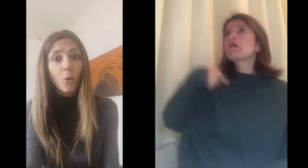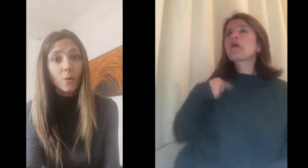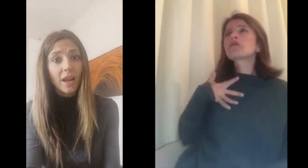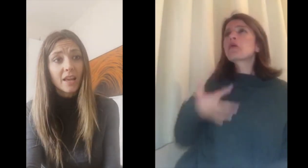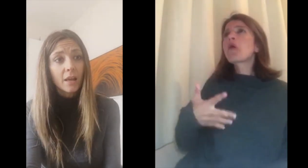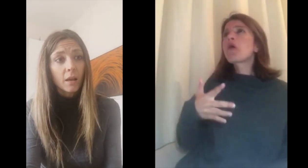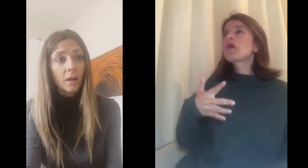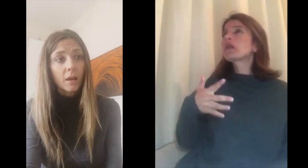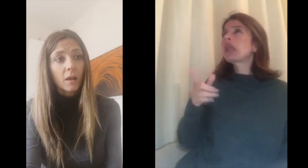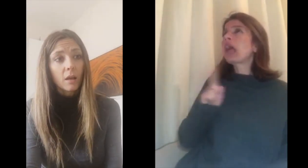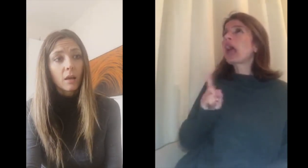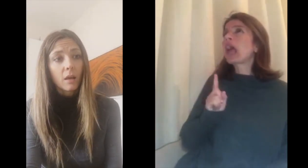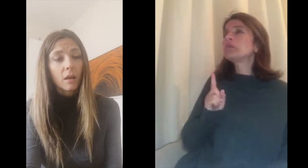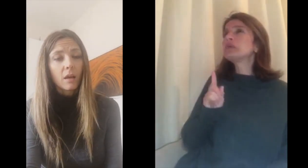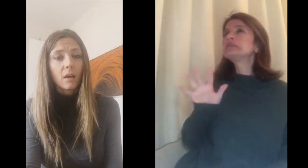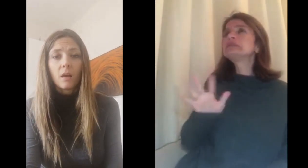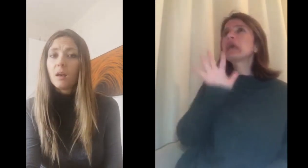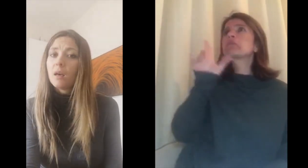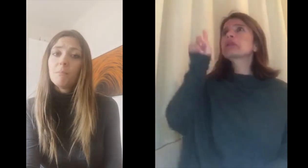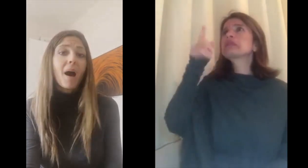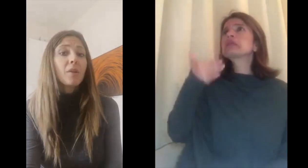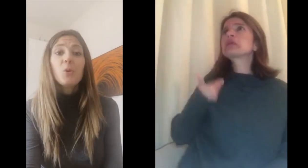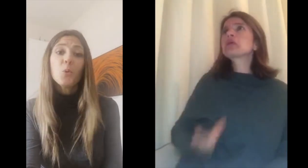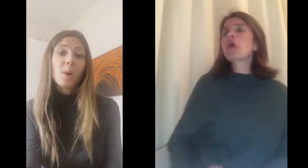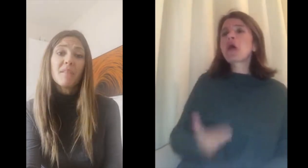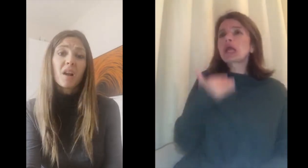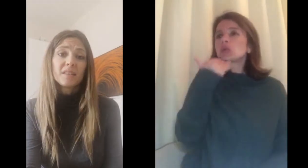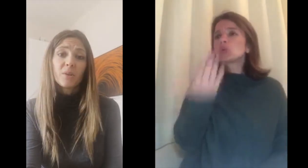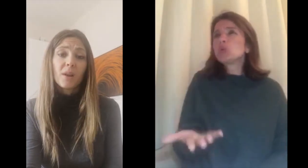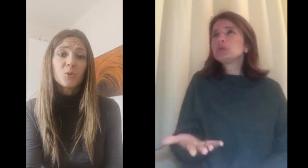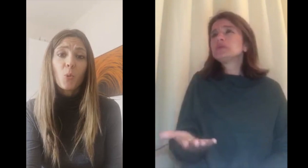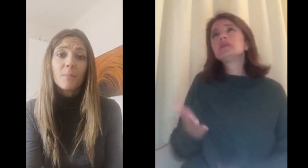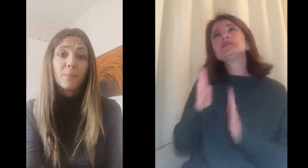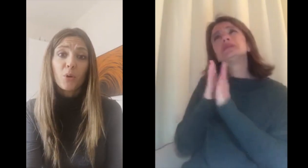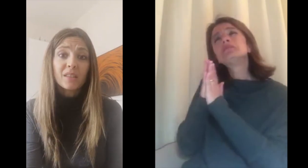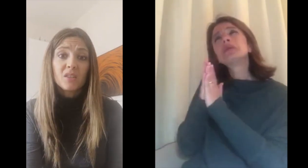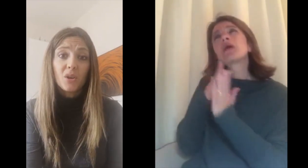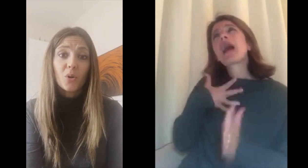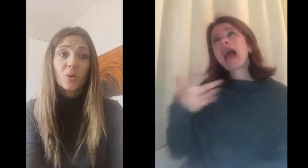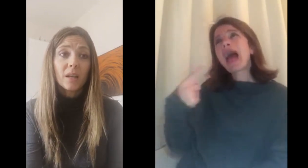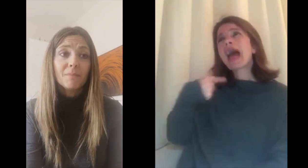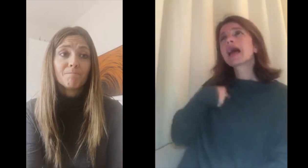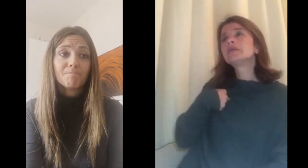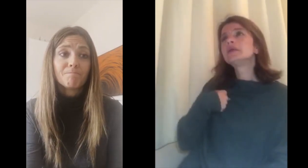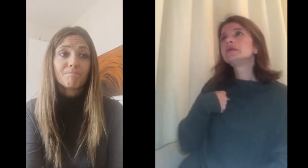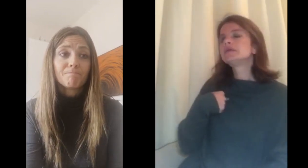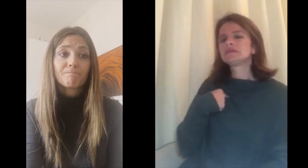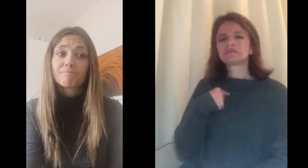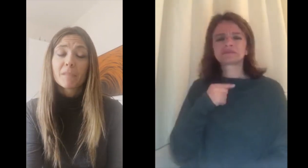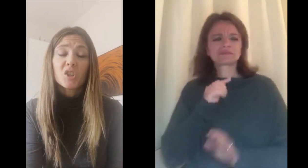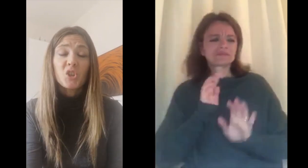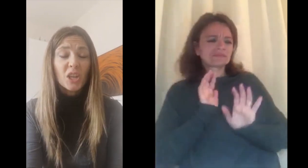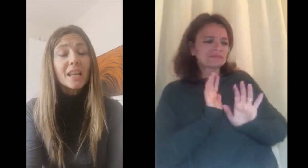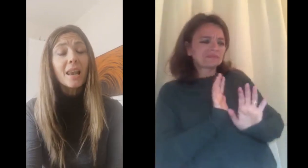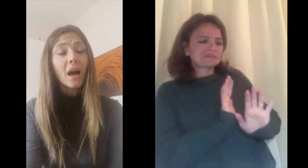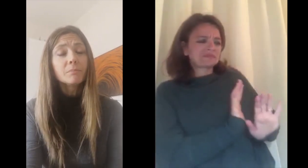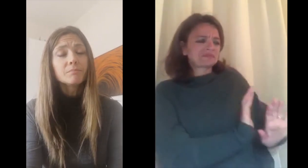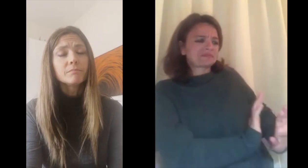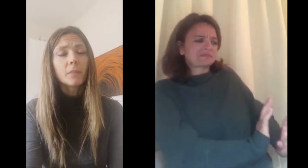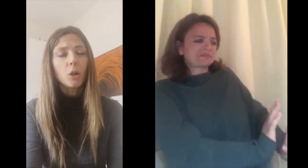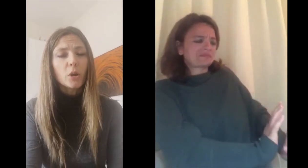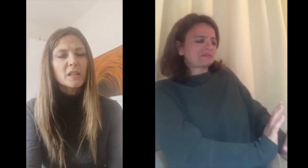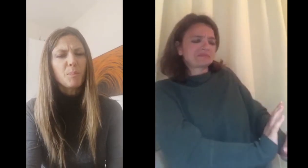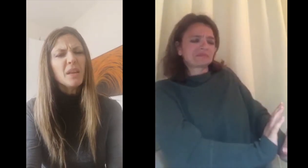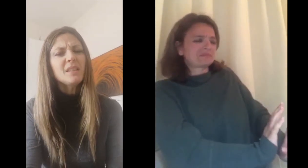perfino l'amore? Ma a nulla valsero le sue implorazioni. Scilla